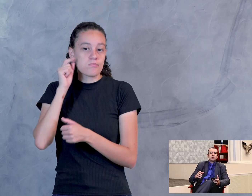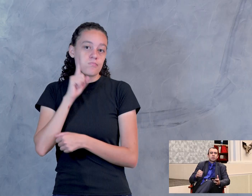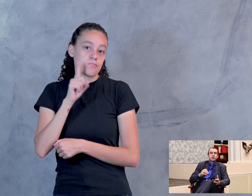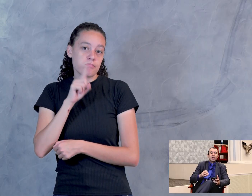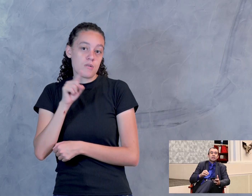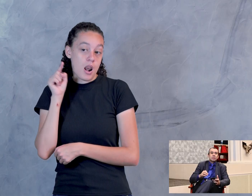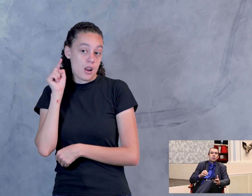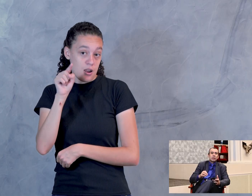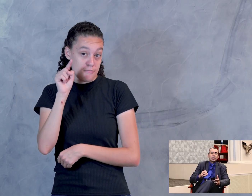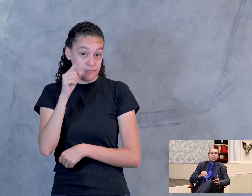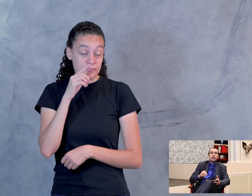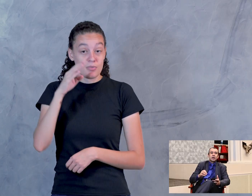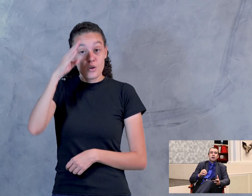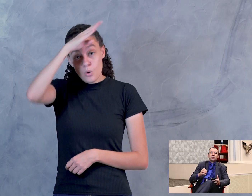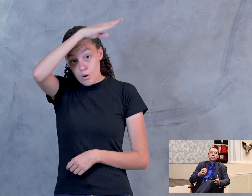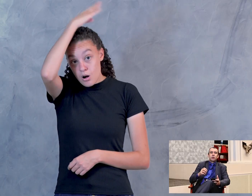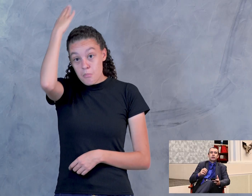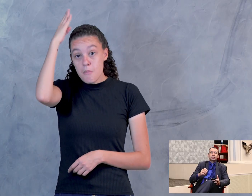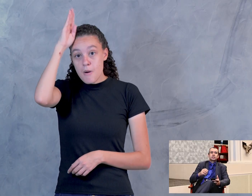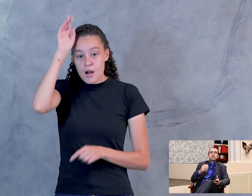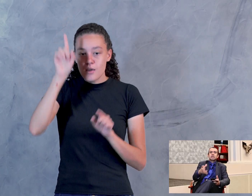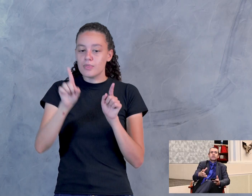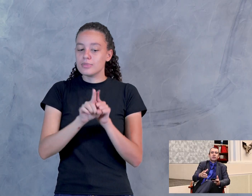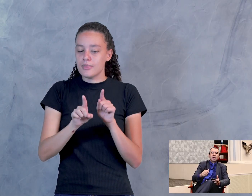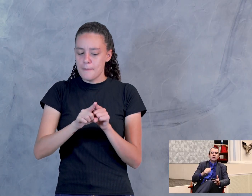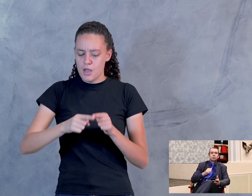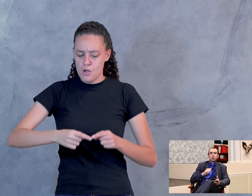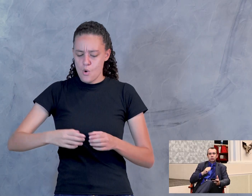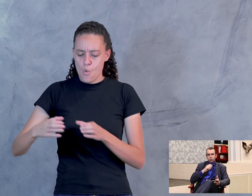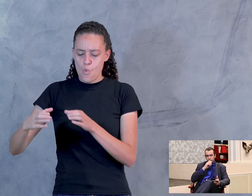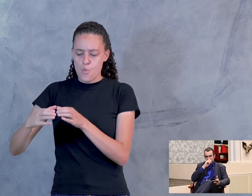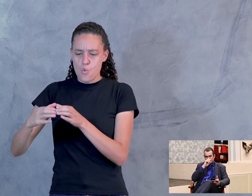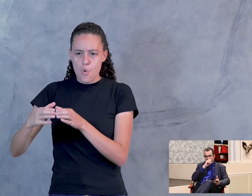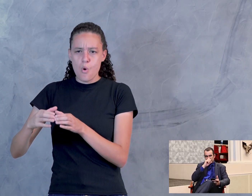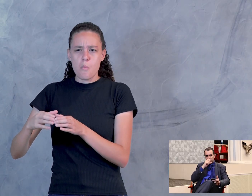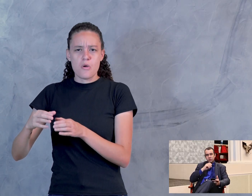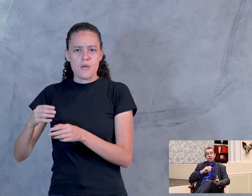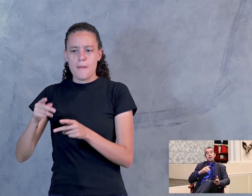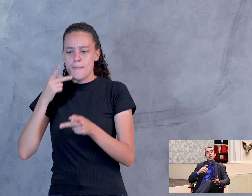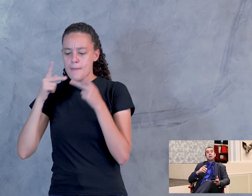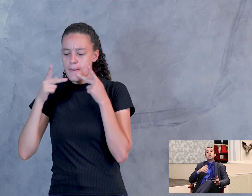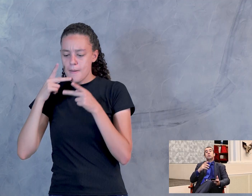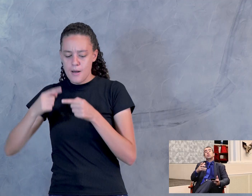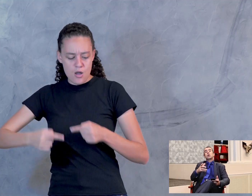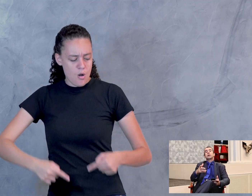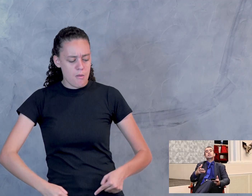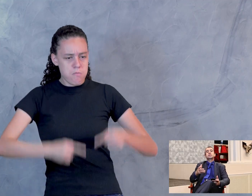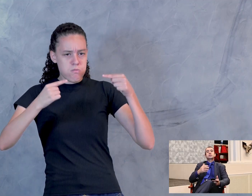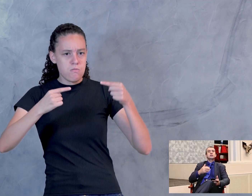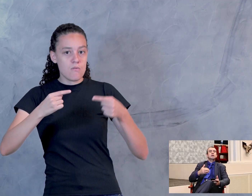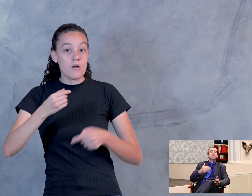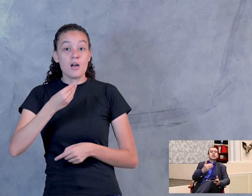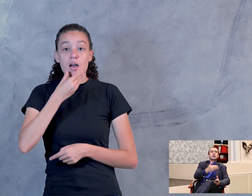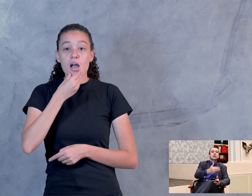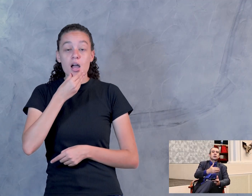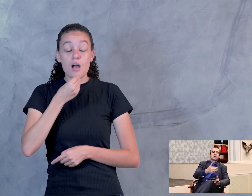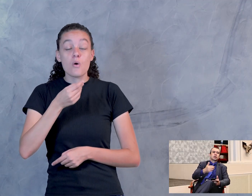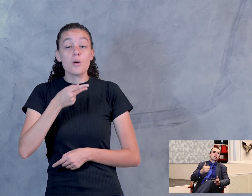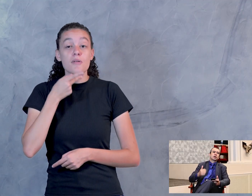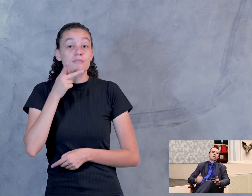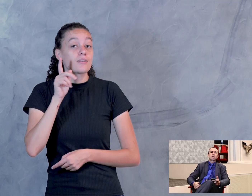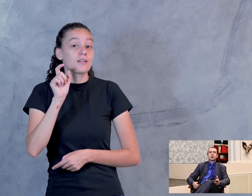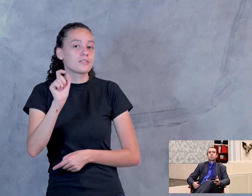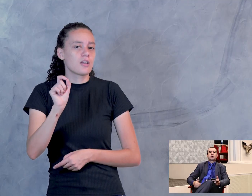também o profeta Irmão Branham foi desafiado por um grupo de ministros e um homem disse que